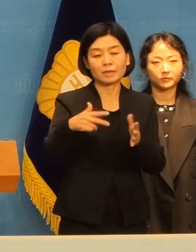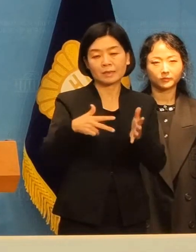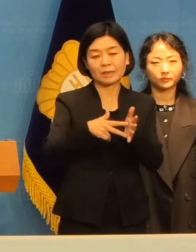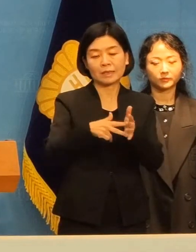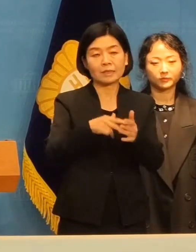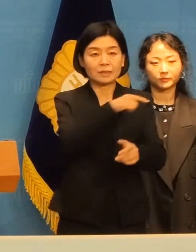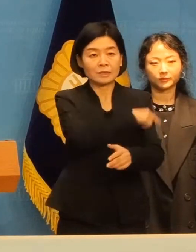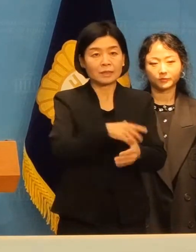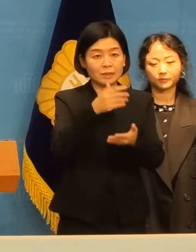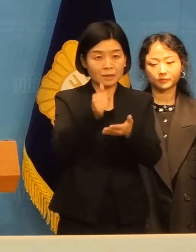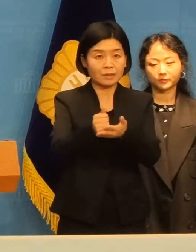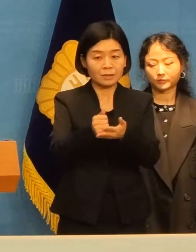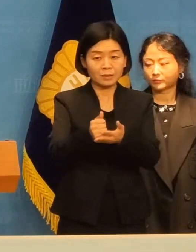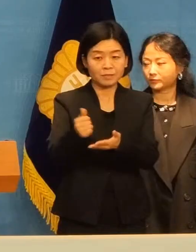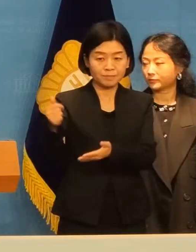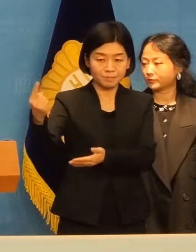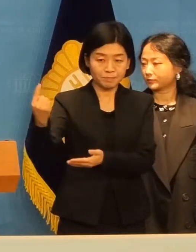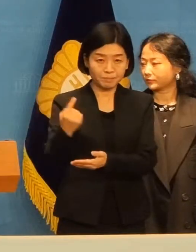하겠습니다.